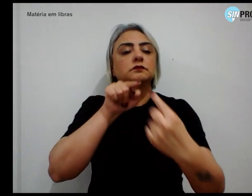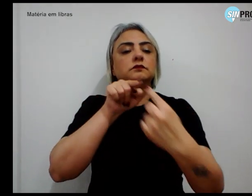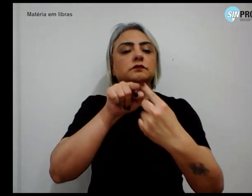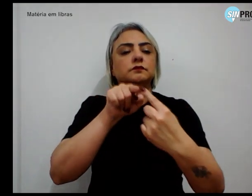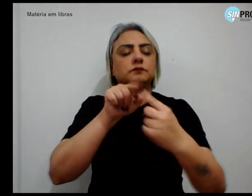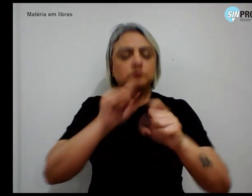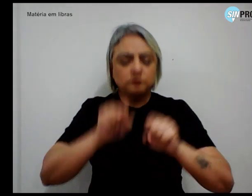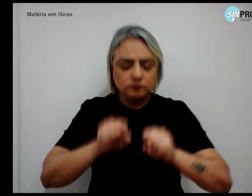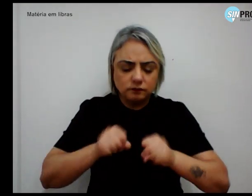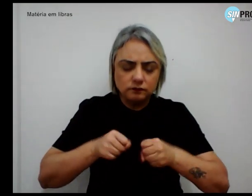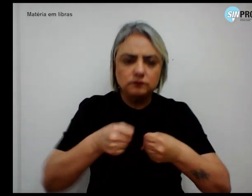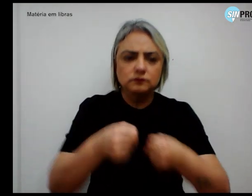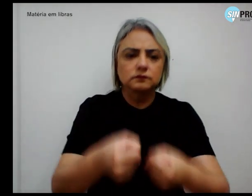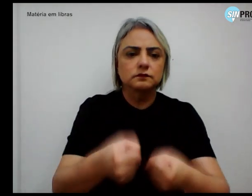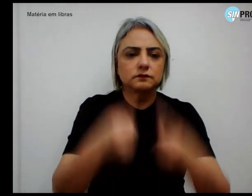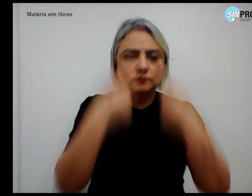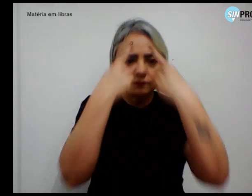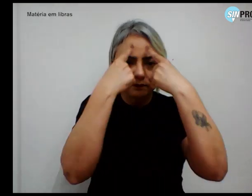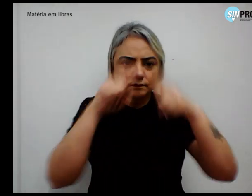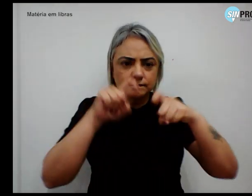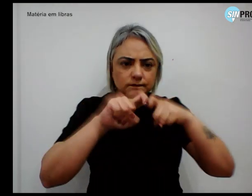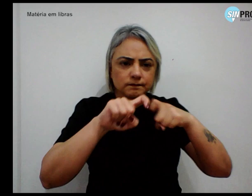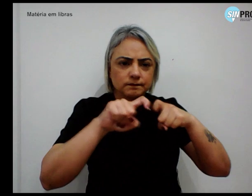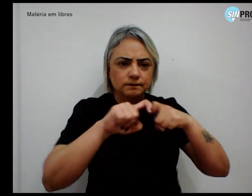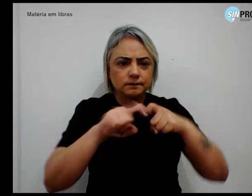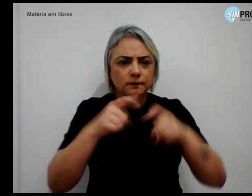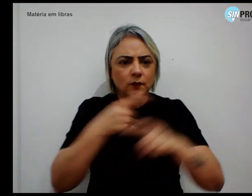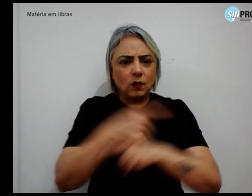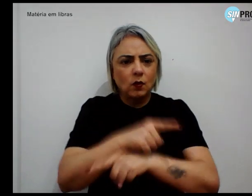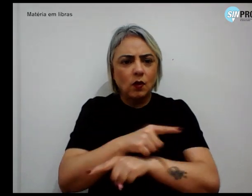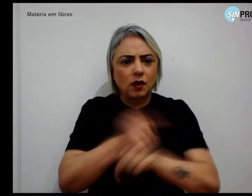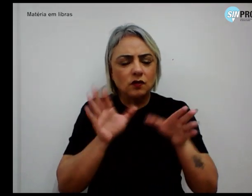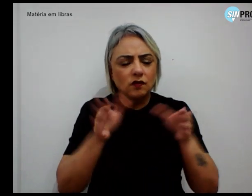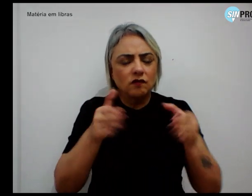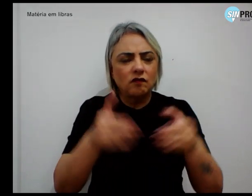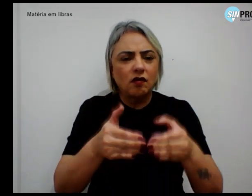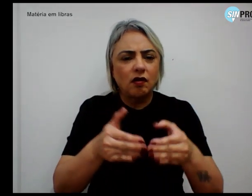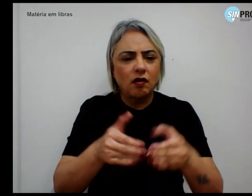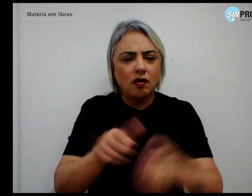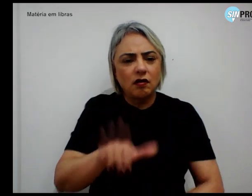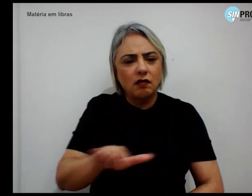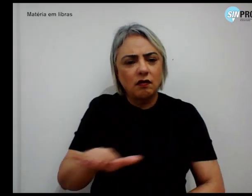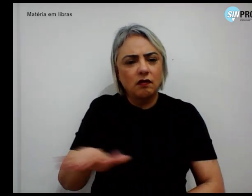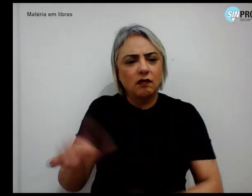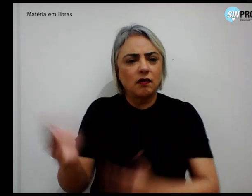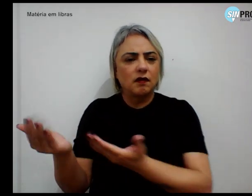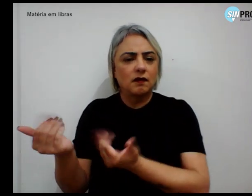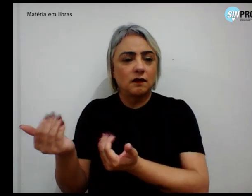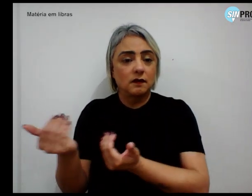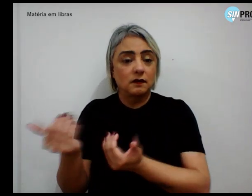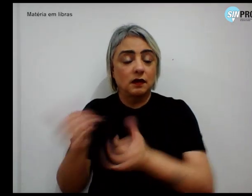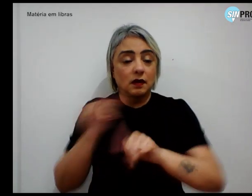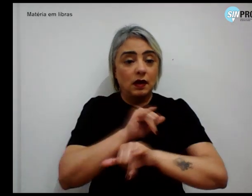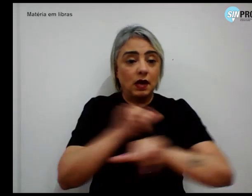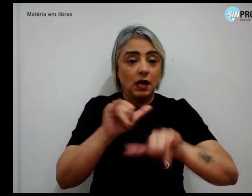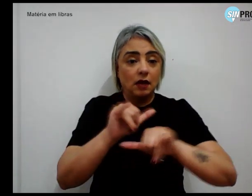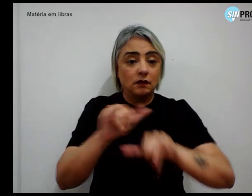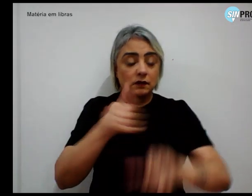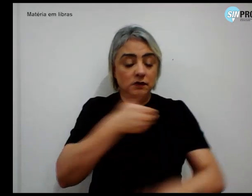enfrentar violência sexual contra o público infanto-juvenil. A campanha do governo vai